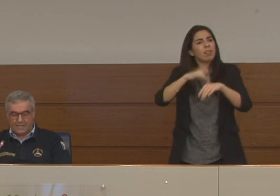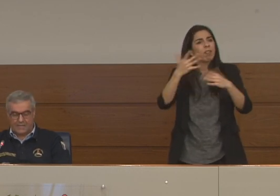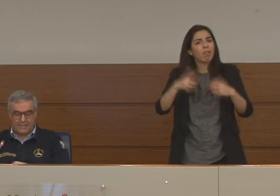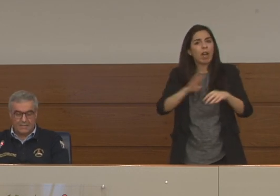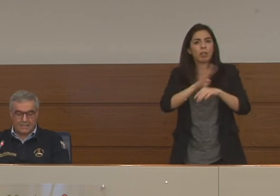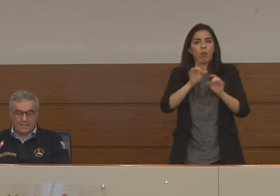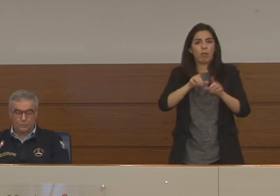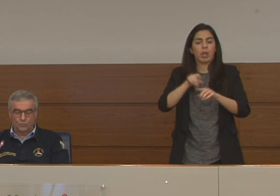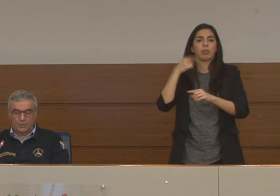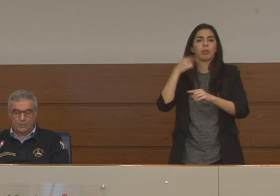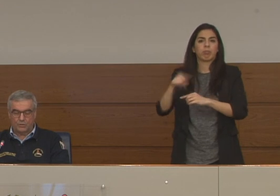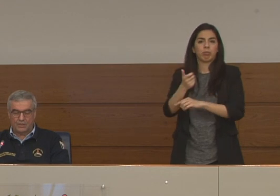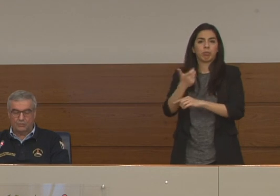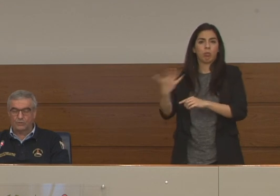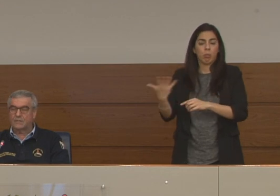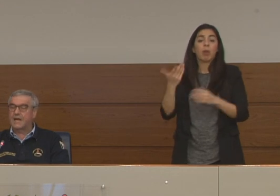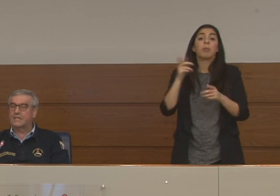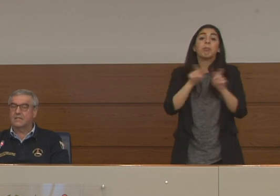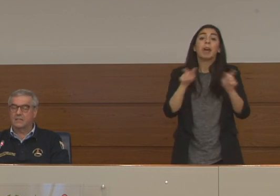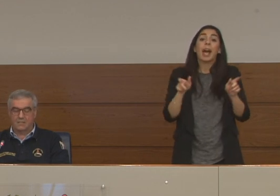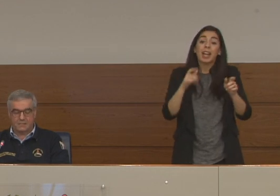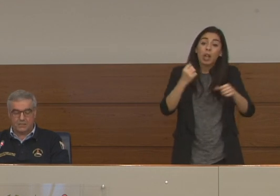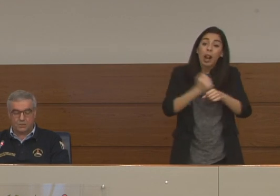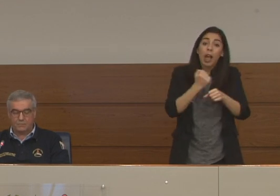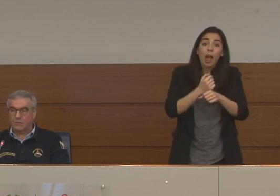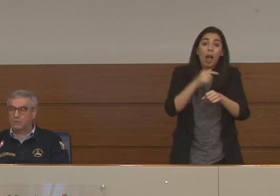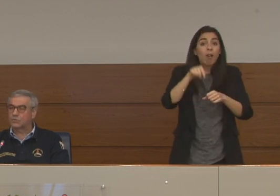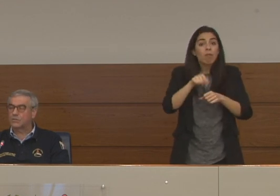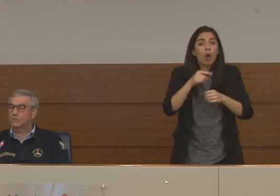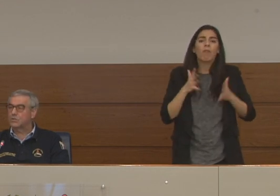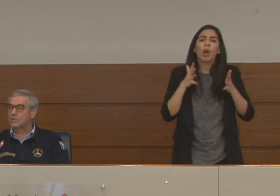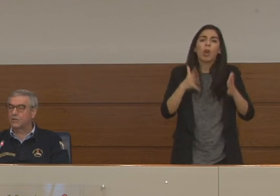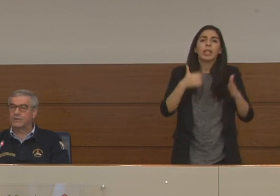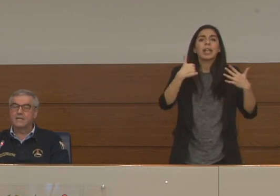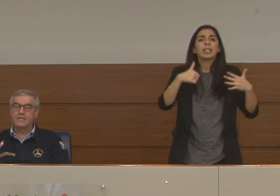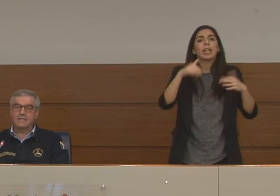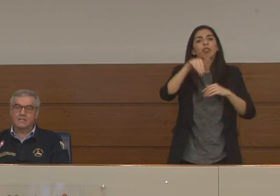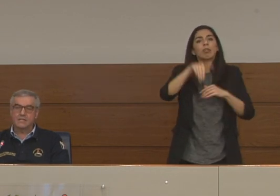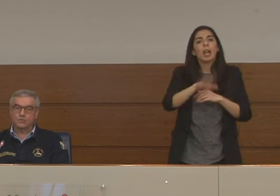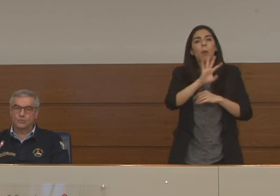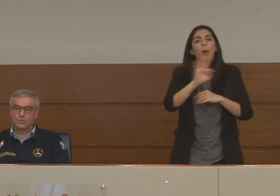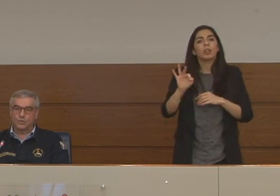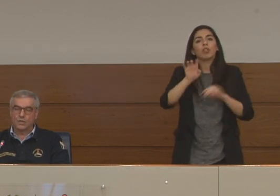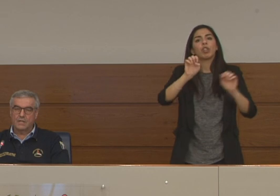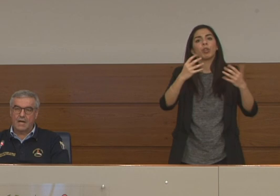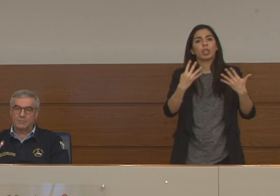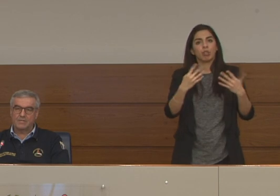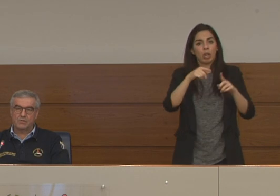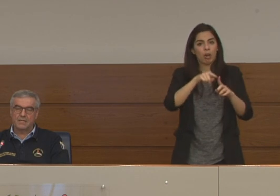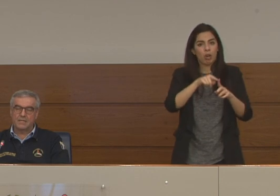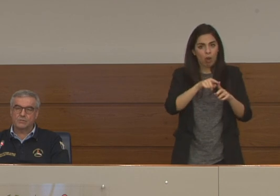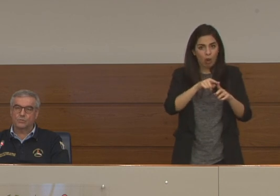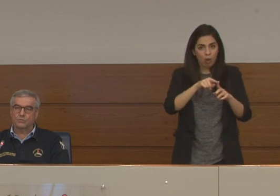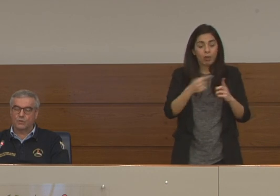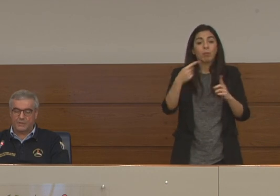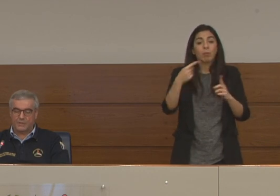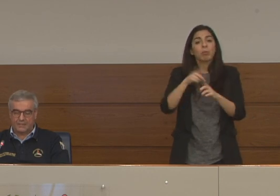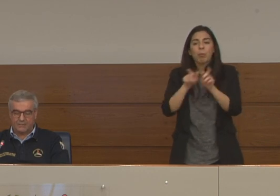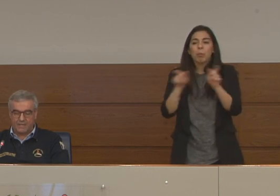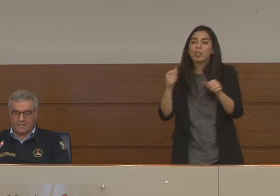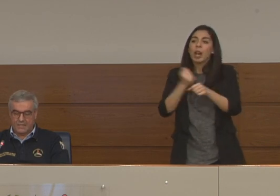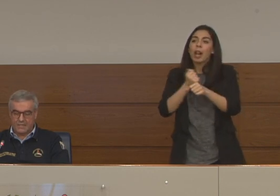ricordare il numero dei volontari 16.400 19 che si aggiungono al personale delle strutture